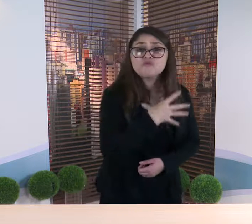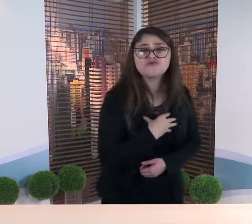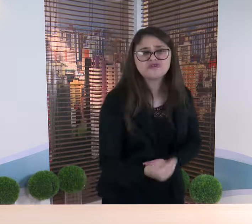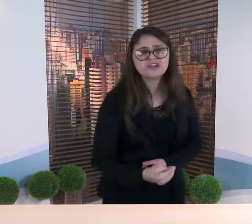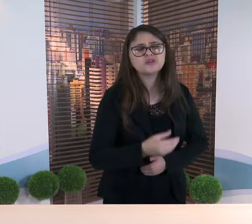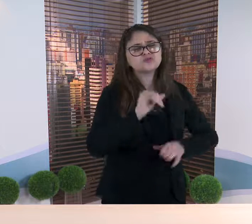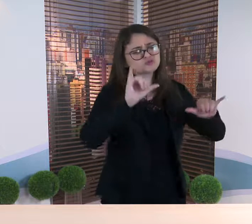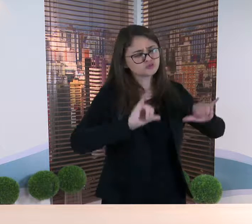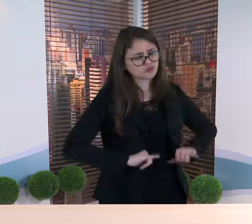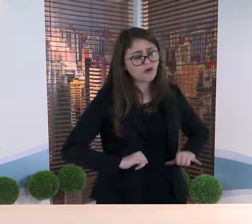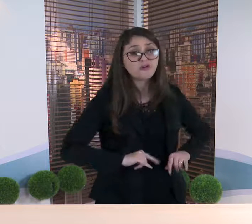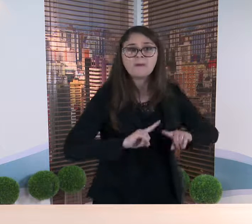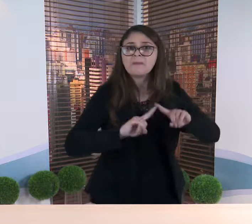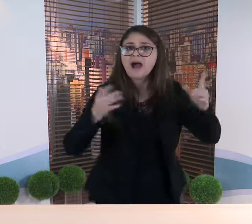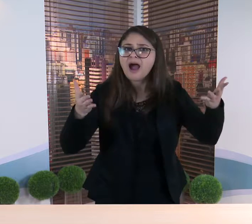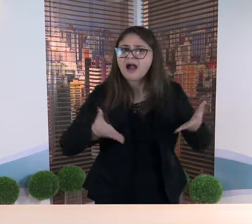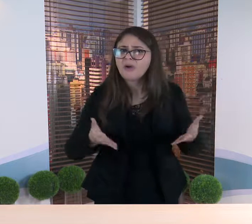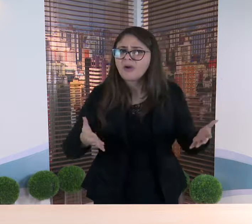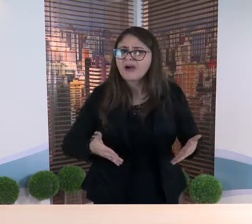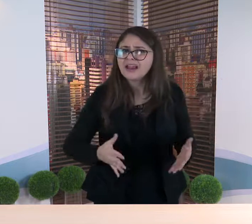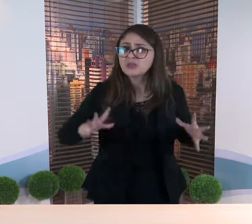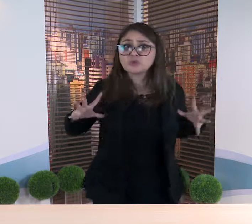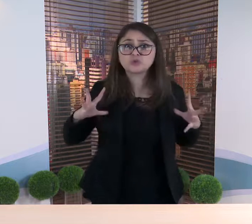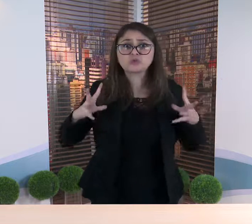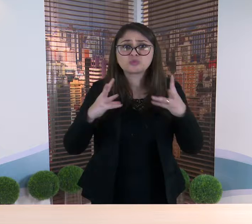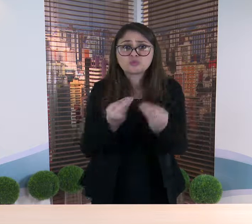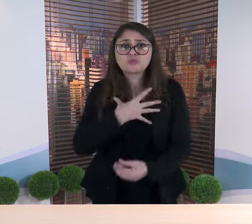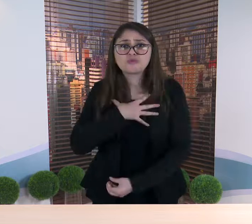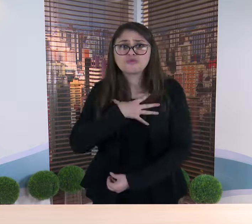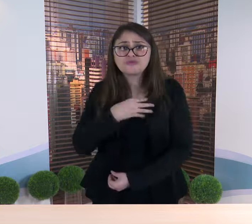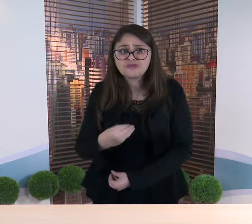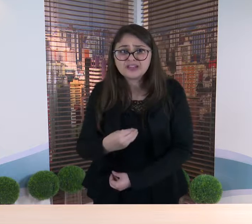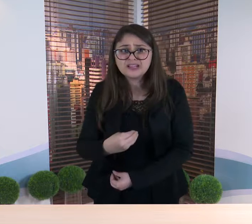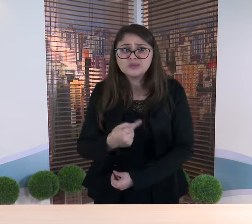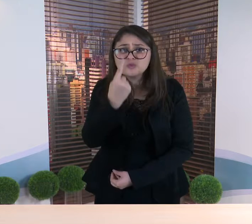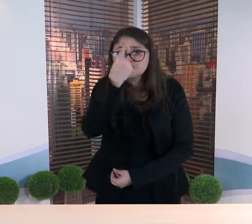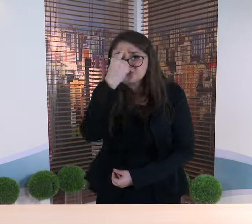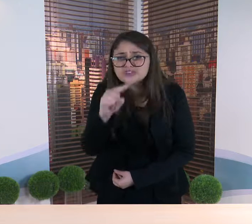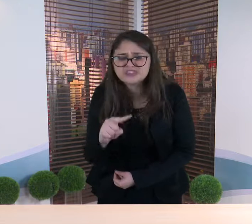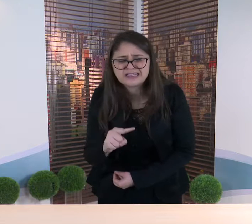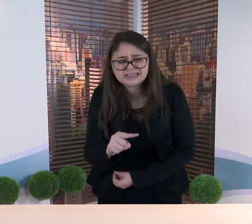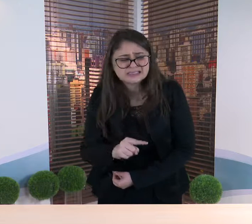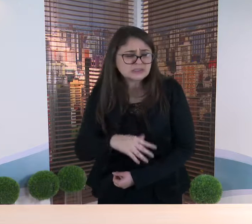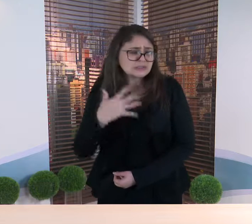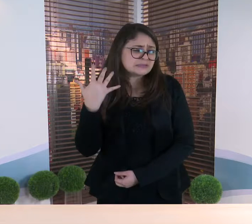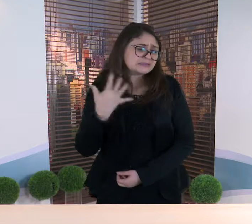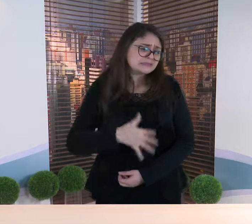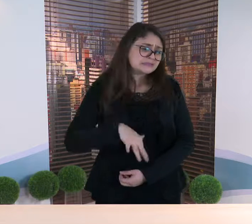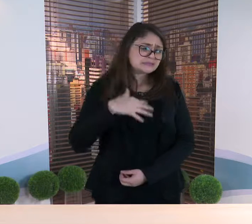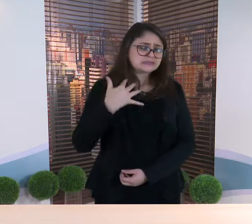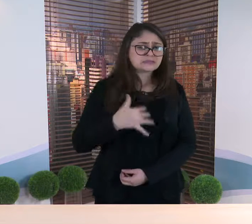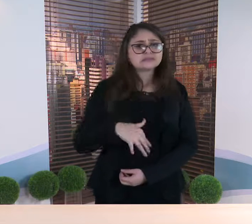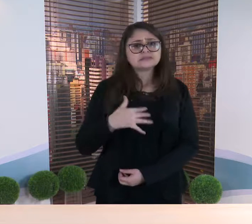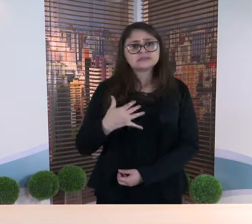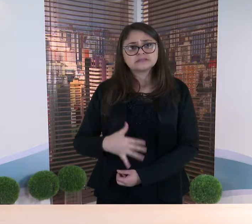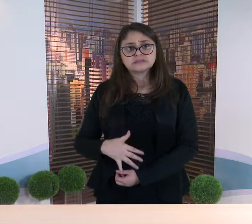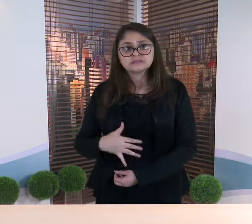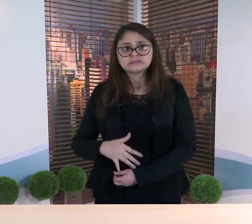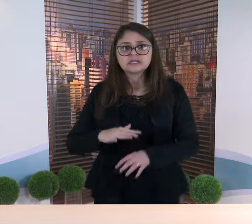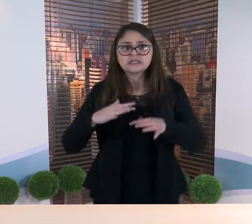sofrimento, mas perder todos de uma única vez é impensável. Um forte tornado